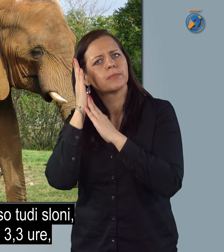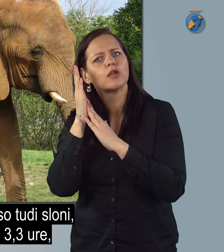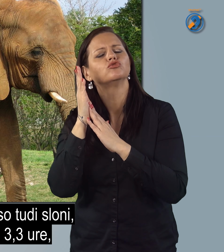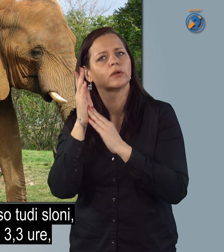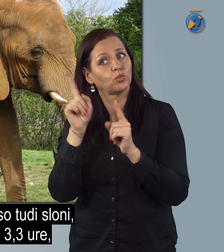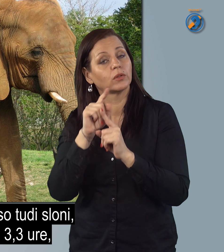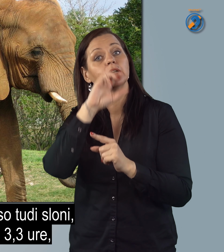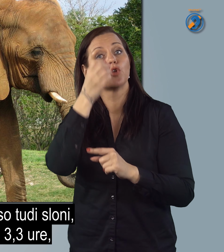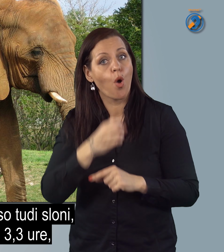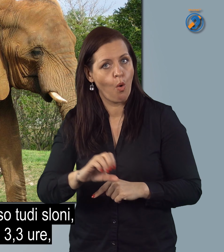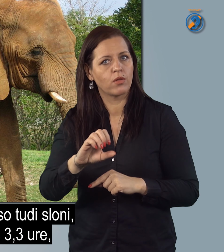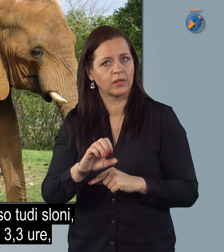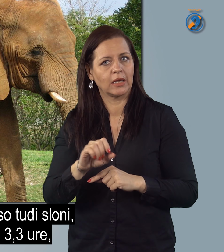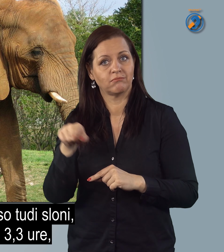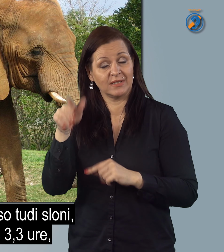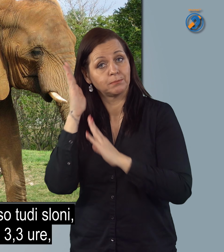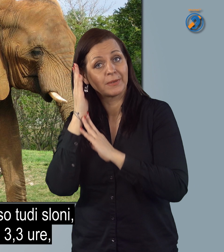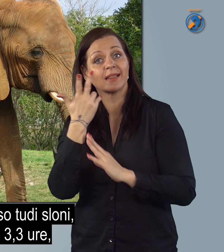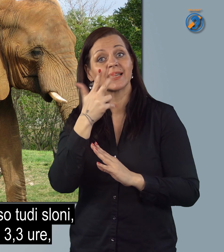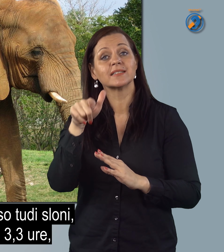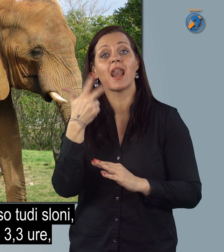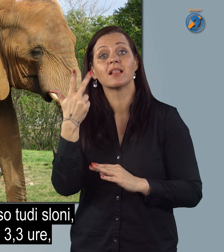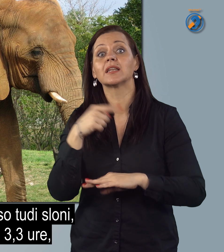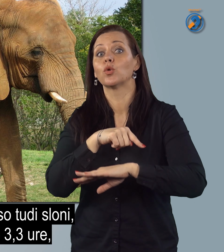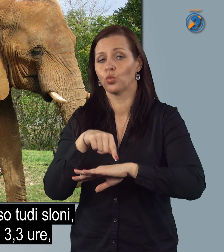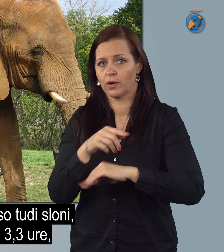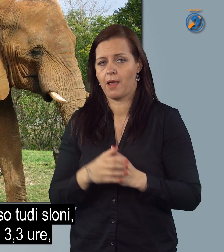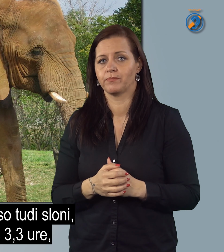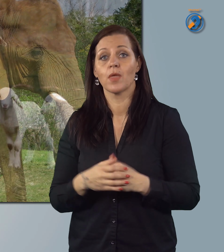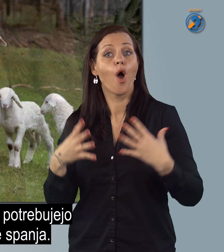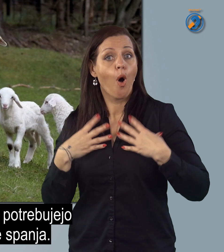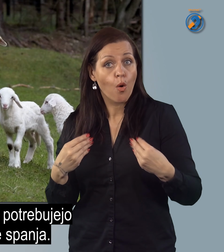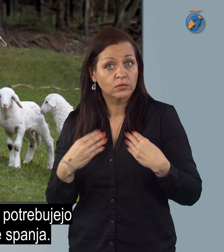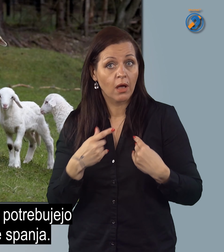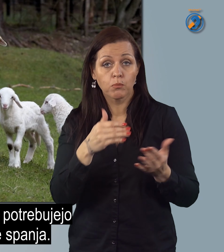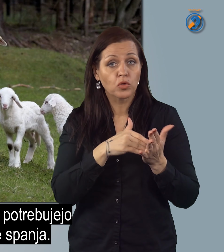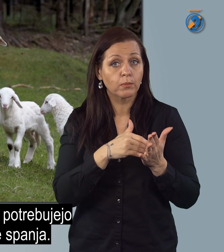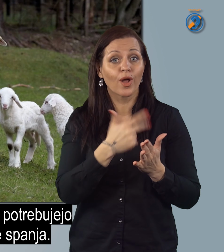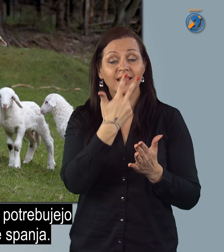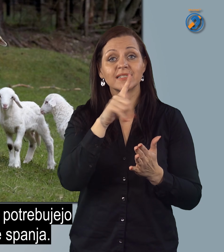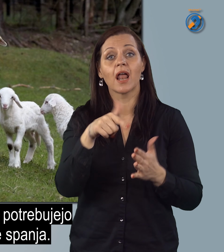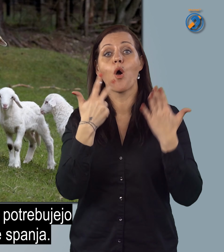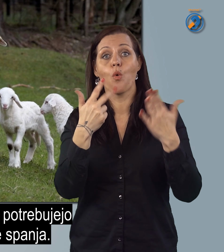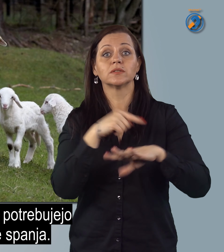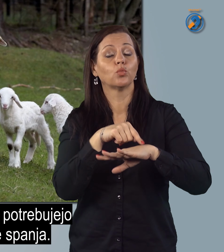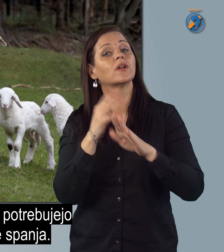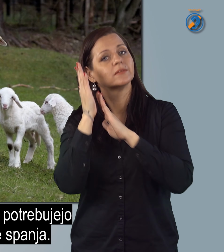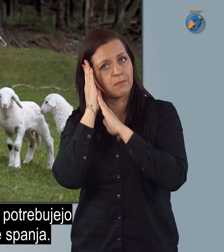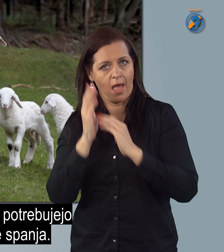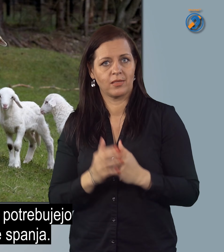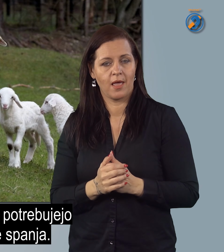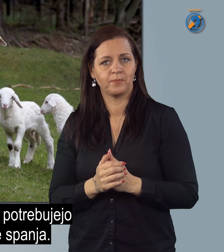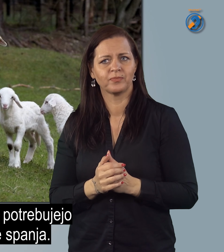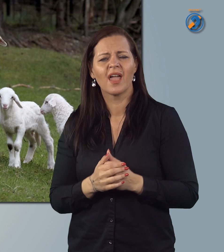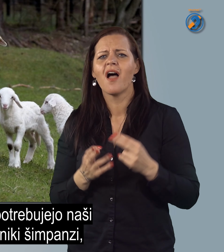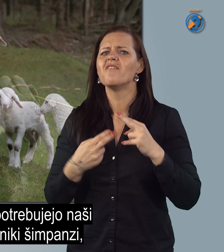Nespečni so tudi sloni, ki spijo 3,3 ure in ovce, ki potrebujejo 3,8 ure spanja.